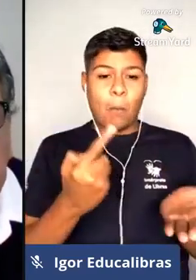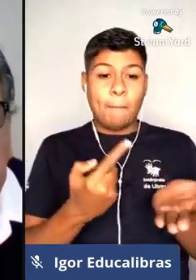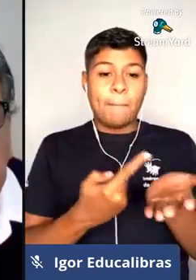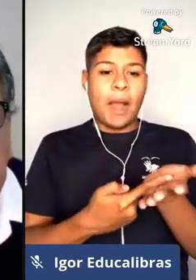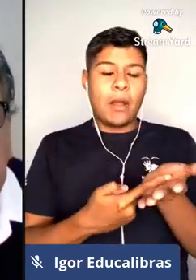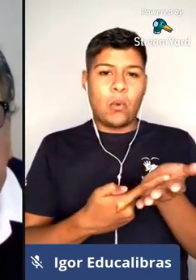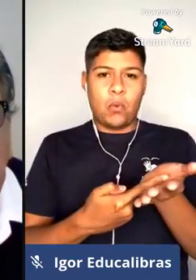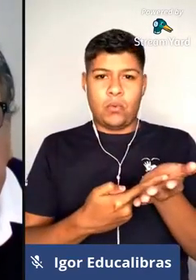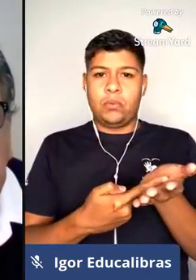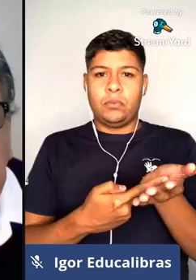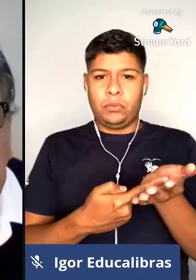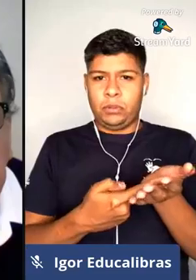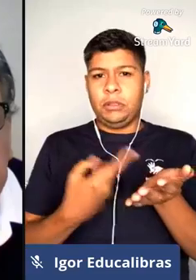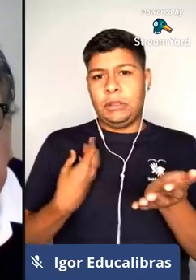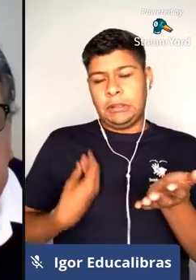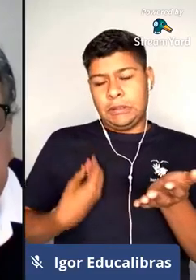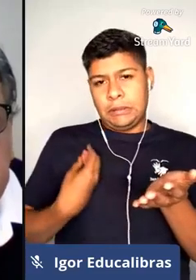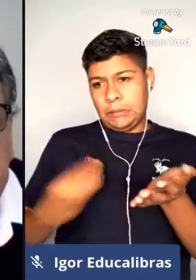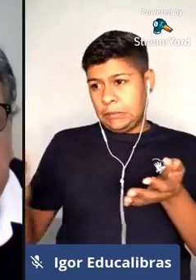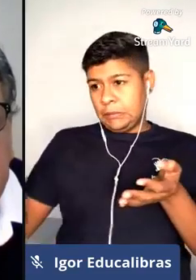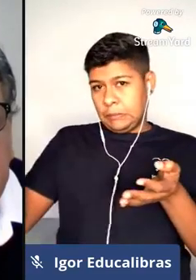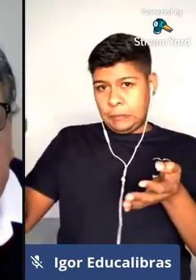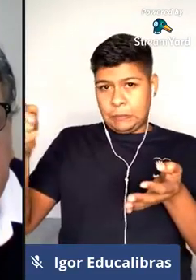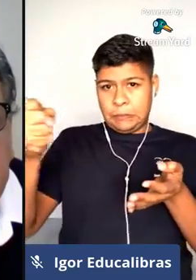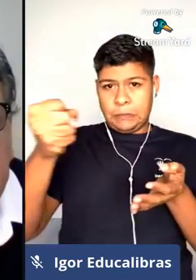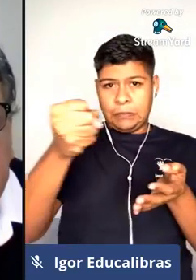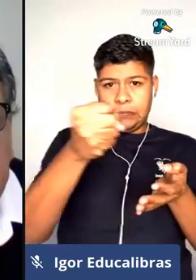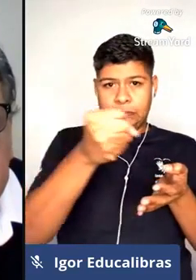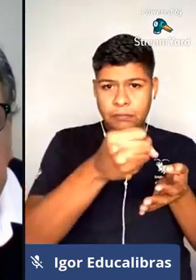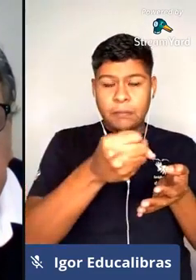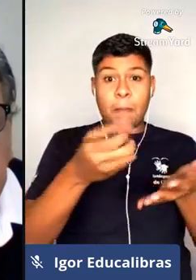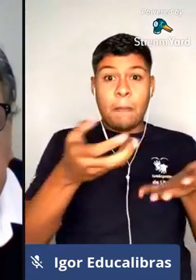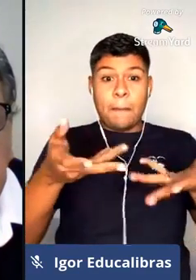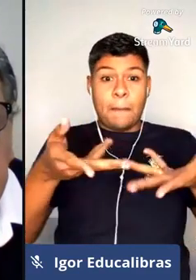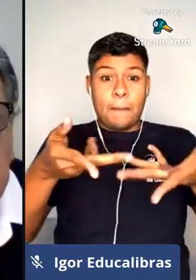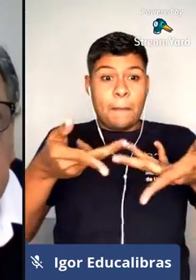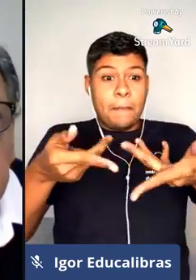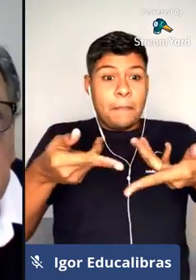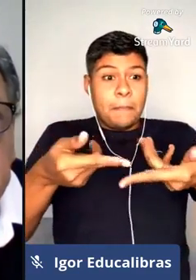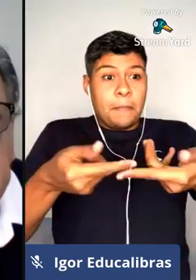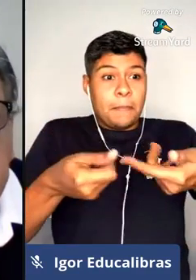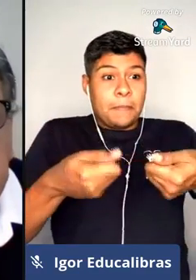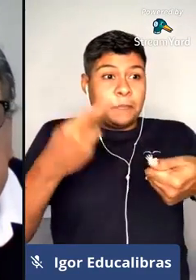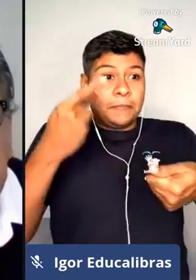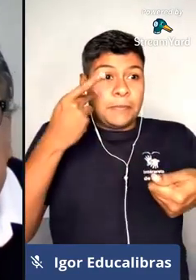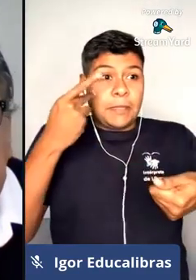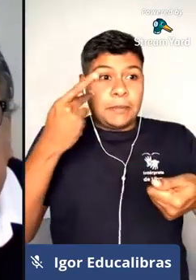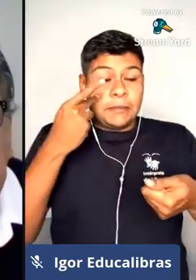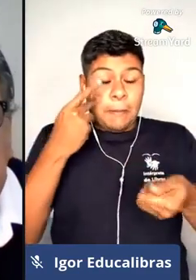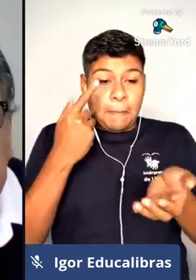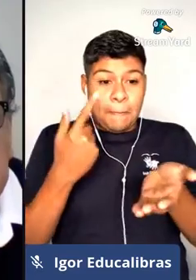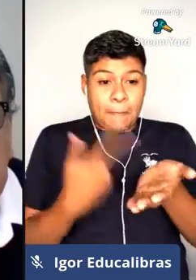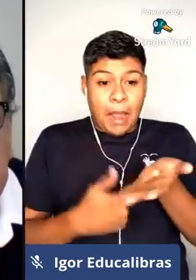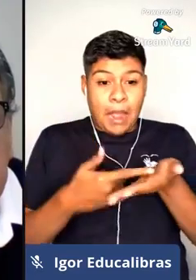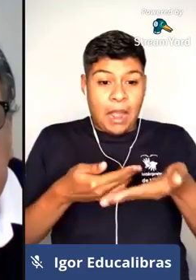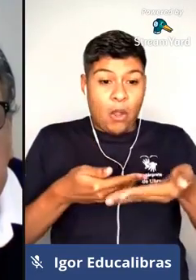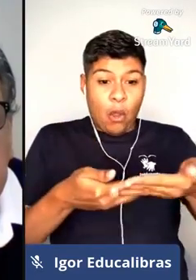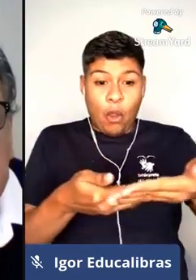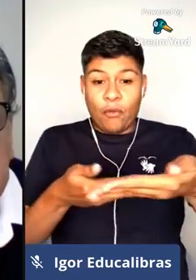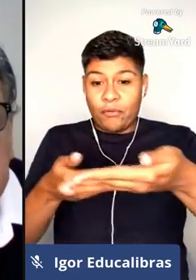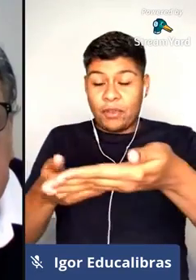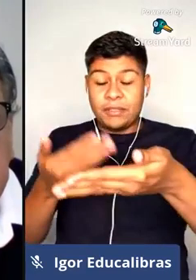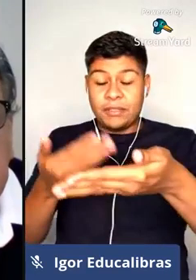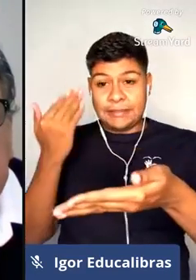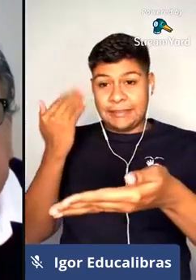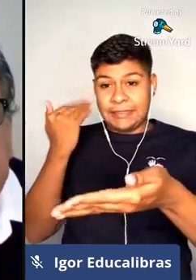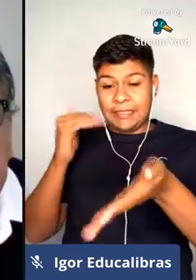vinda para a SMPED foi fantástica, né? Foi um marco, um convite na época do